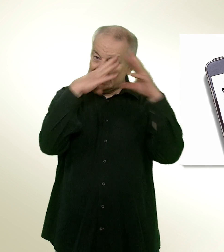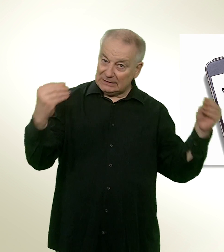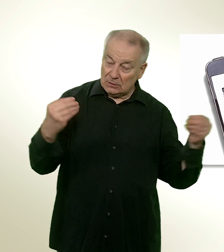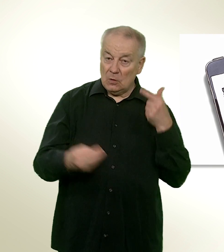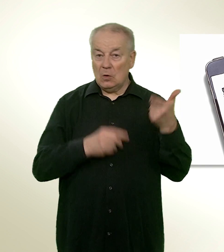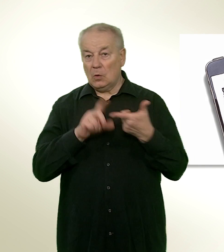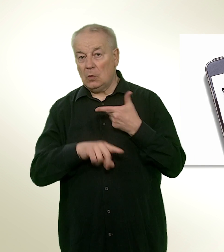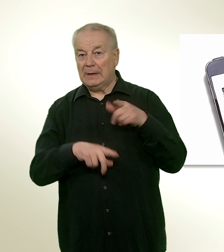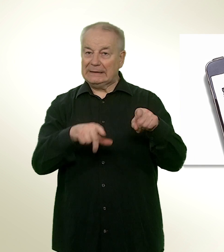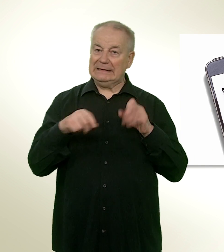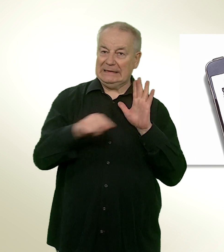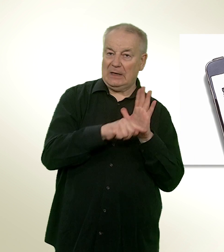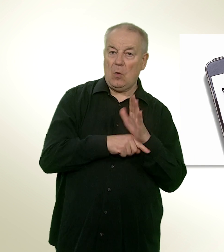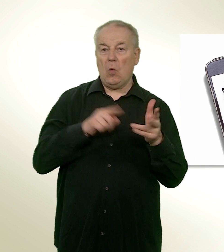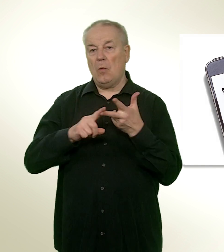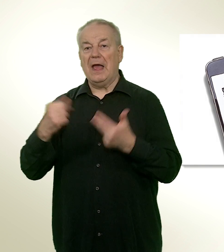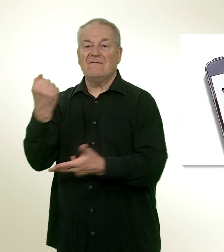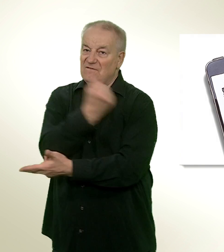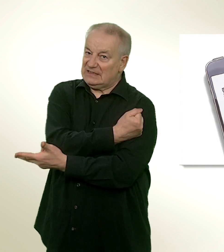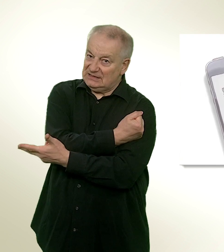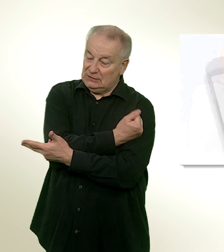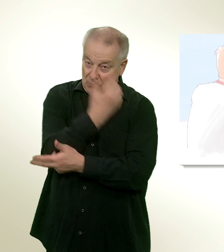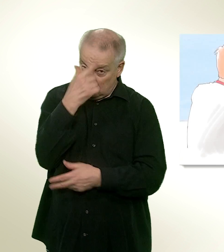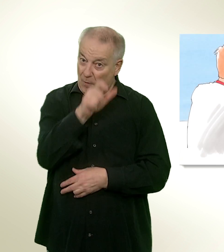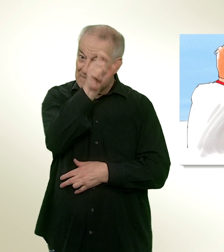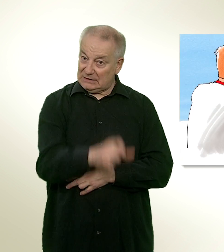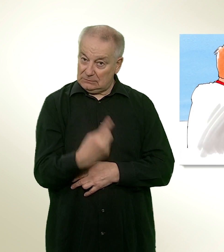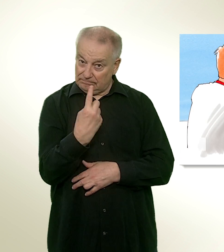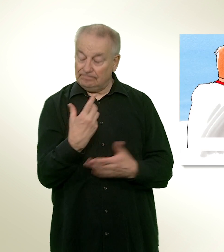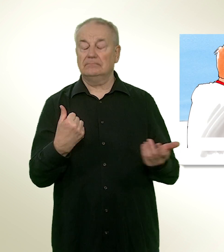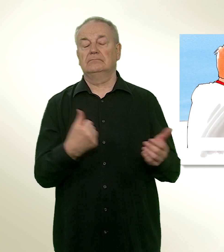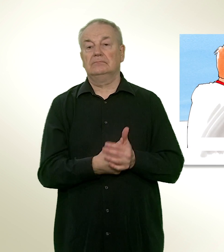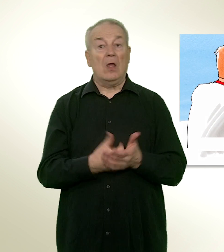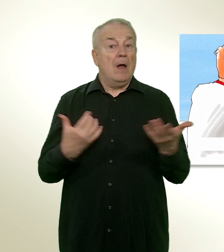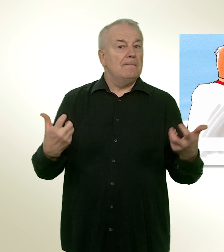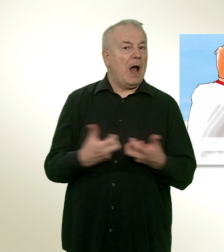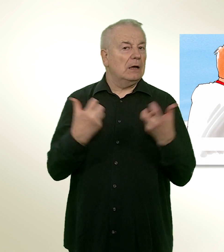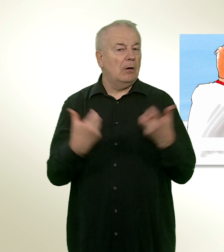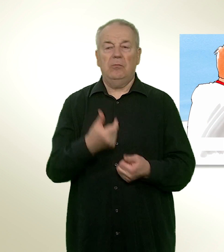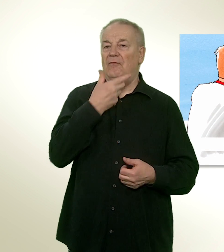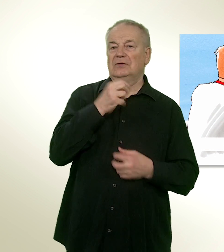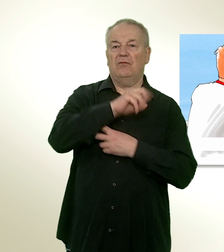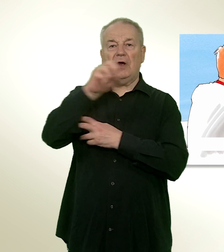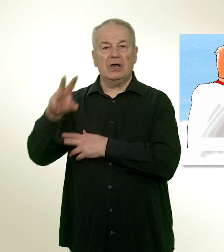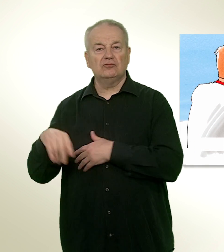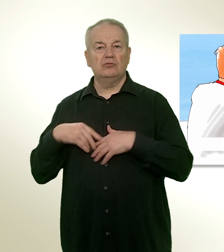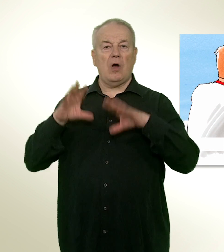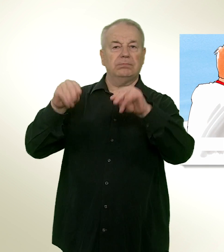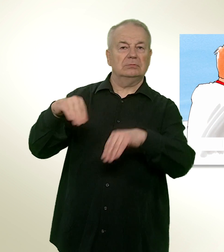test négatif ou de la vaccination d'une personne. Il facilite par exemple les voyages et les séjours à l'étranger et permet